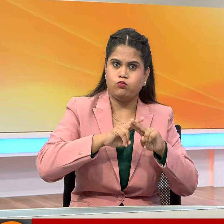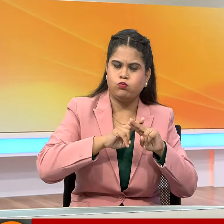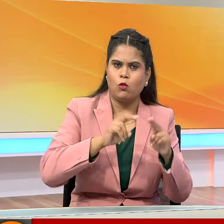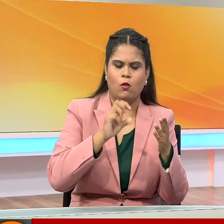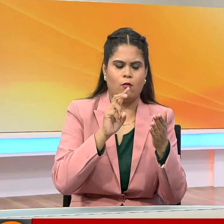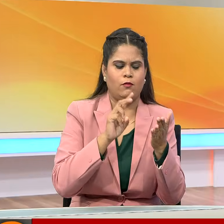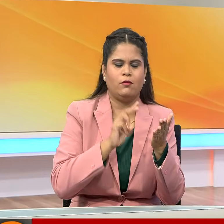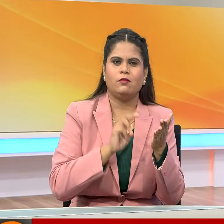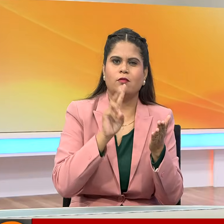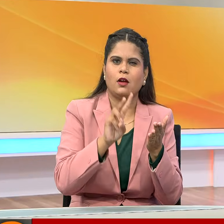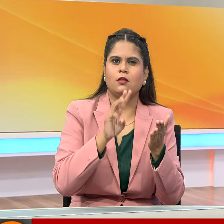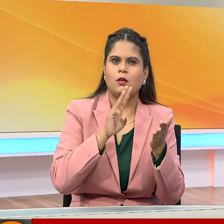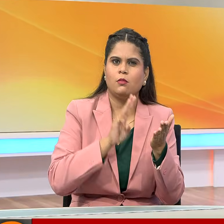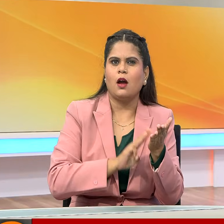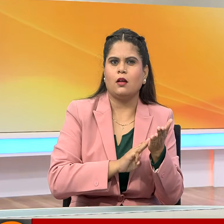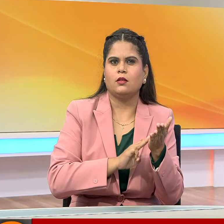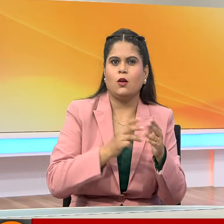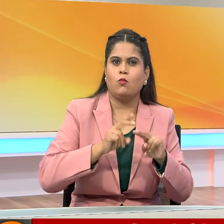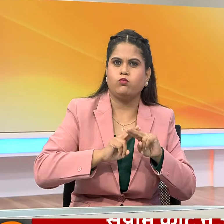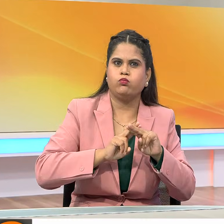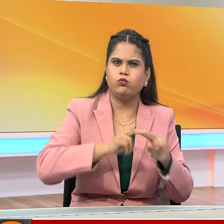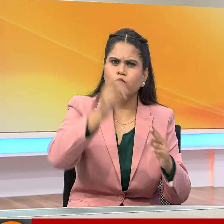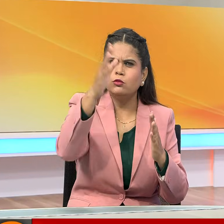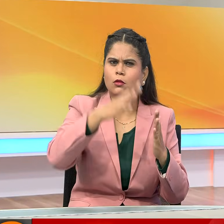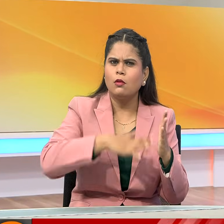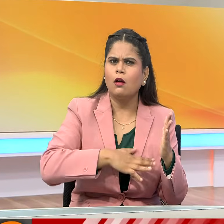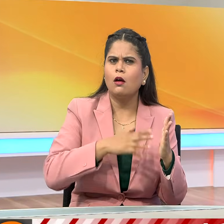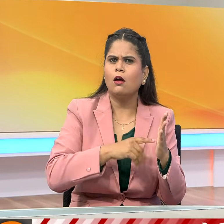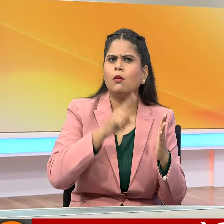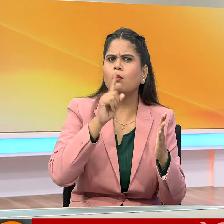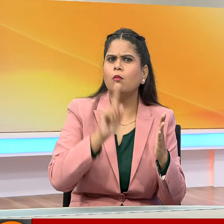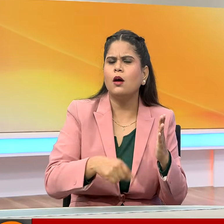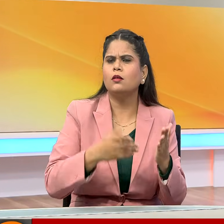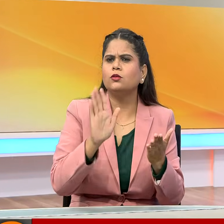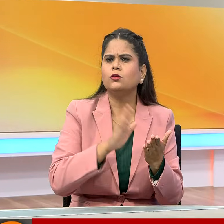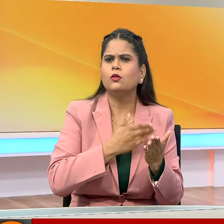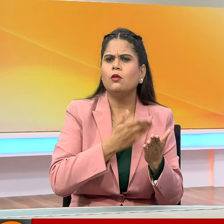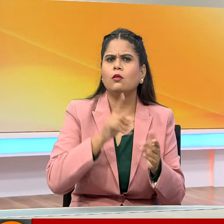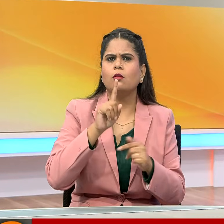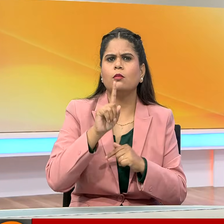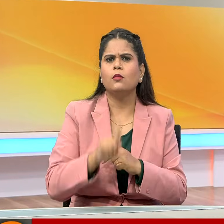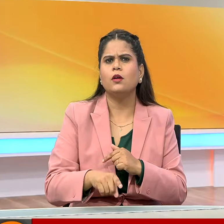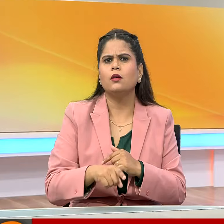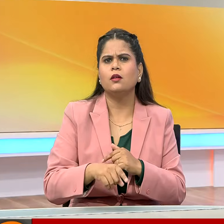लिए 3 मिनट 10 सेकंड का समय क्यों नहीं है।